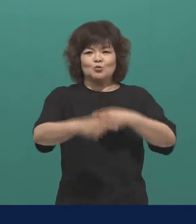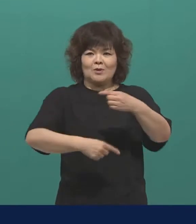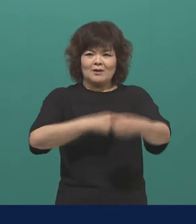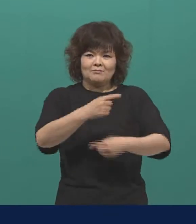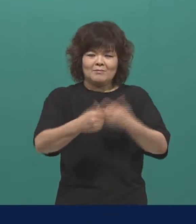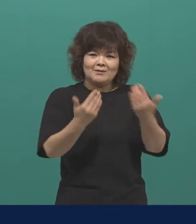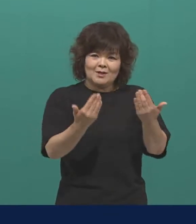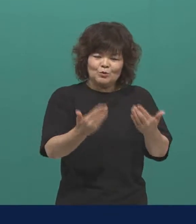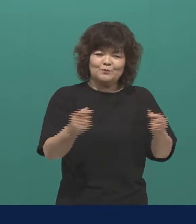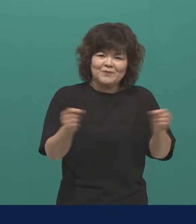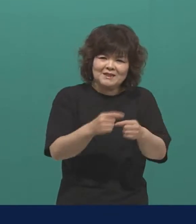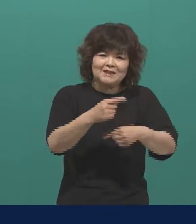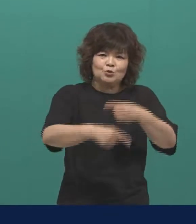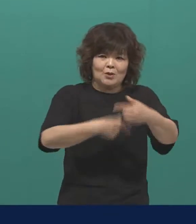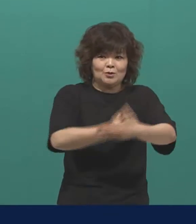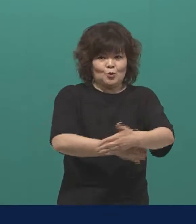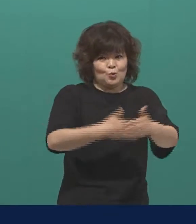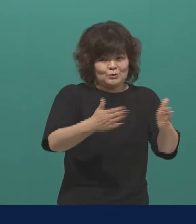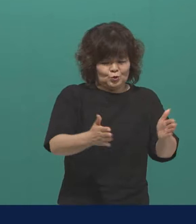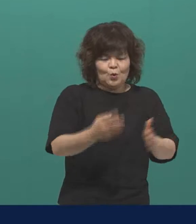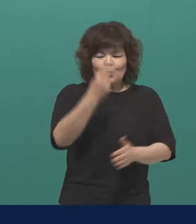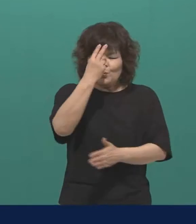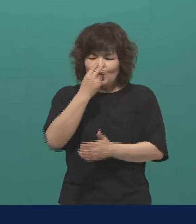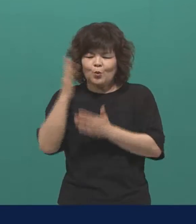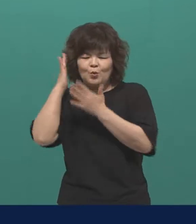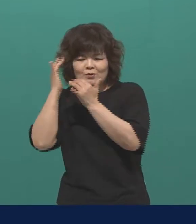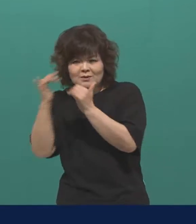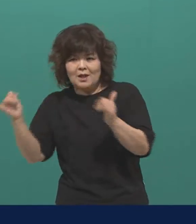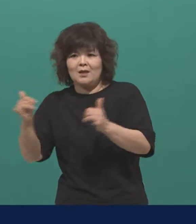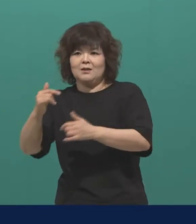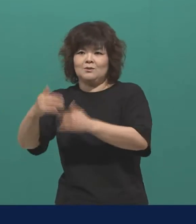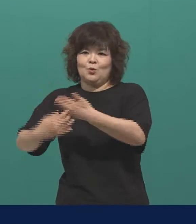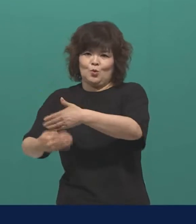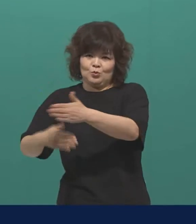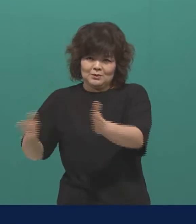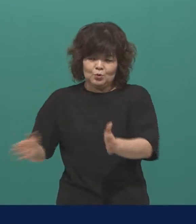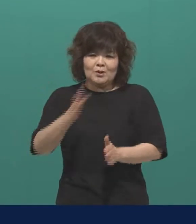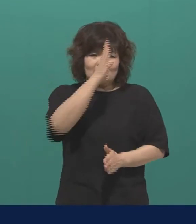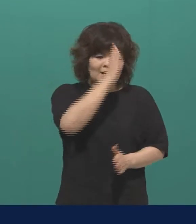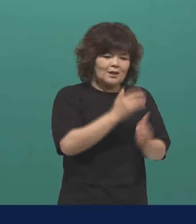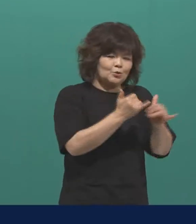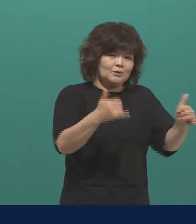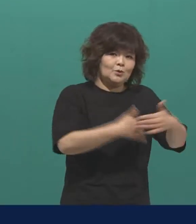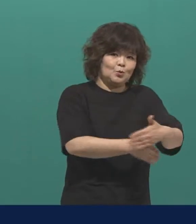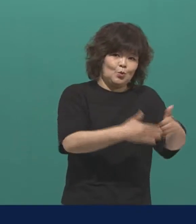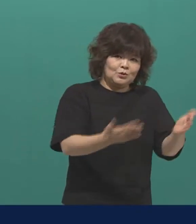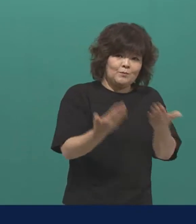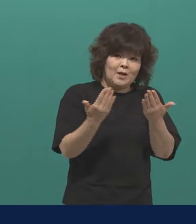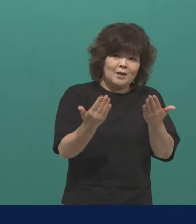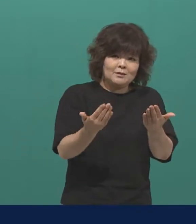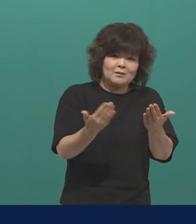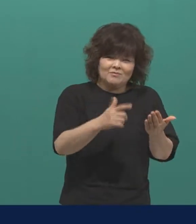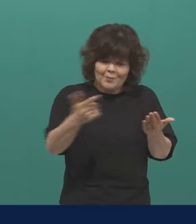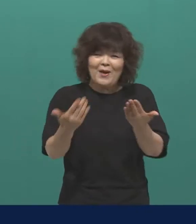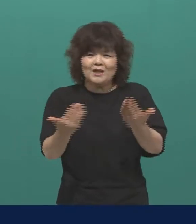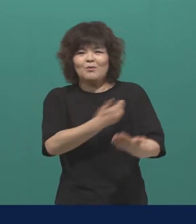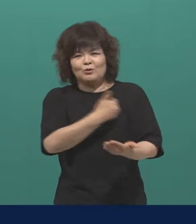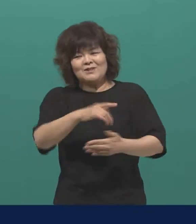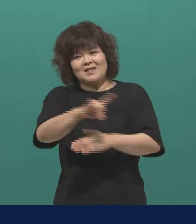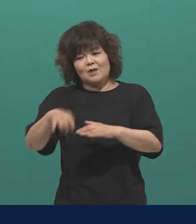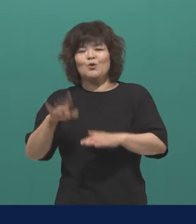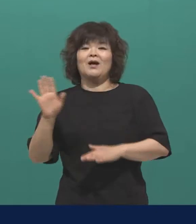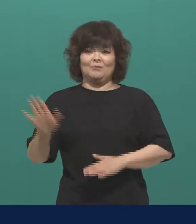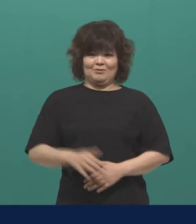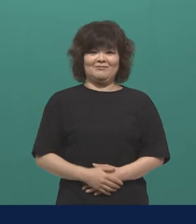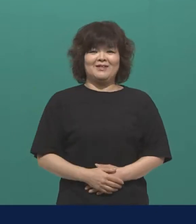また簡単な手話を学ぶミニ手話教室や盲ろう者教室、難聴者教室など学べる企